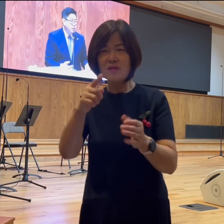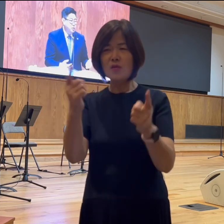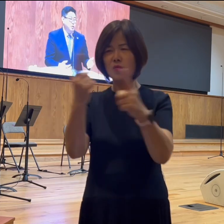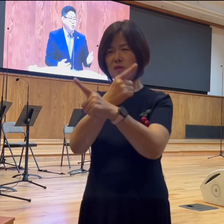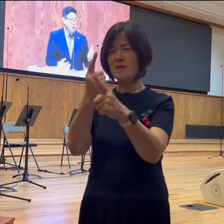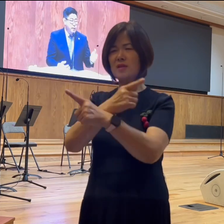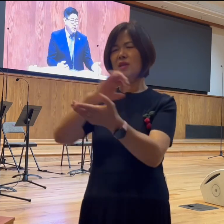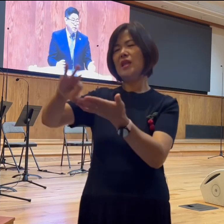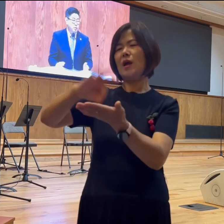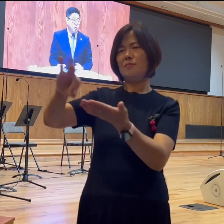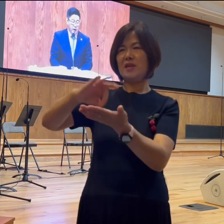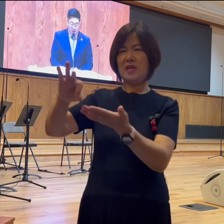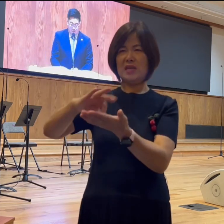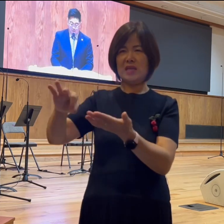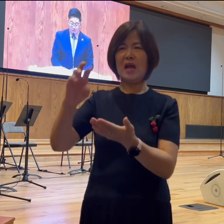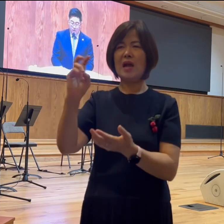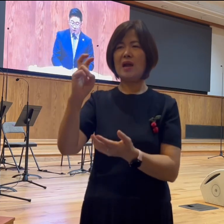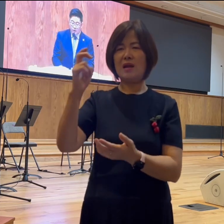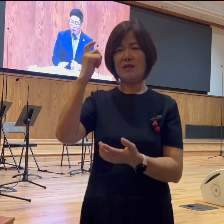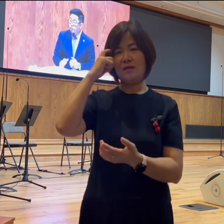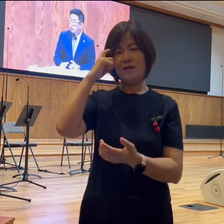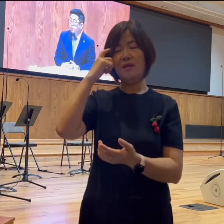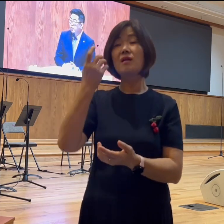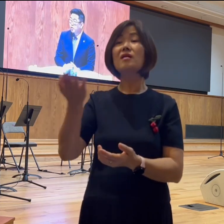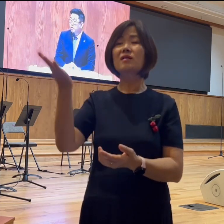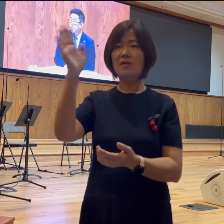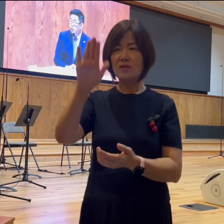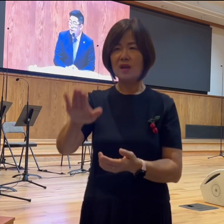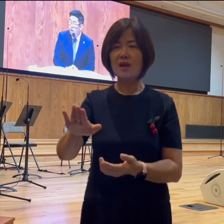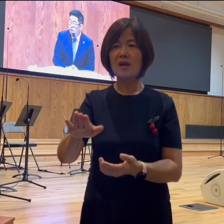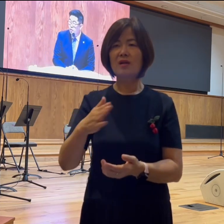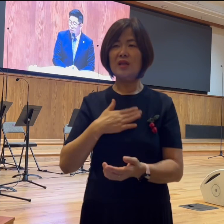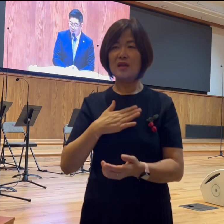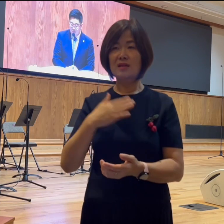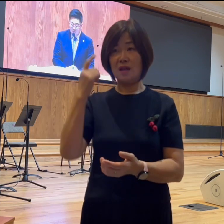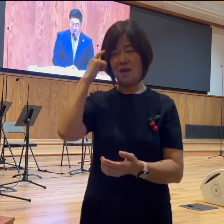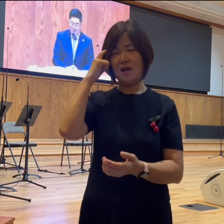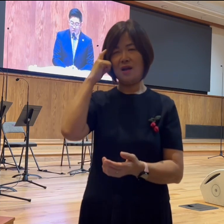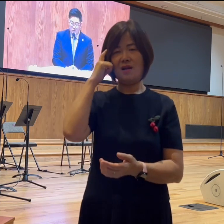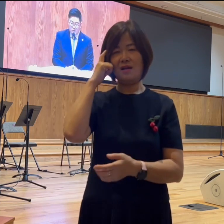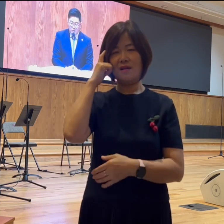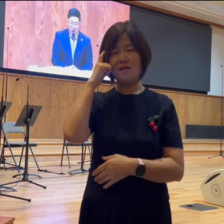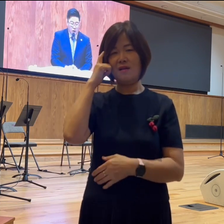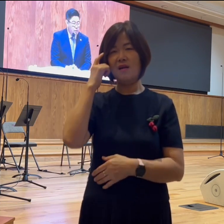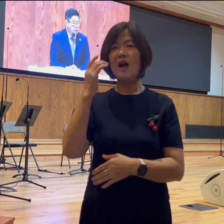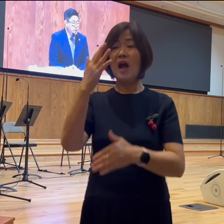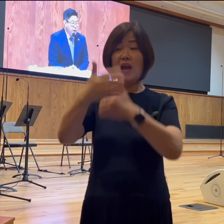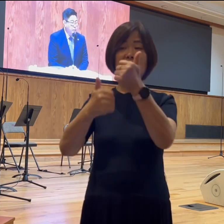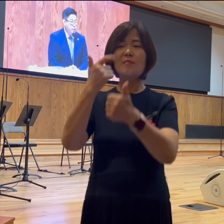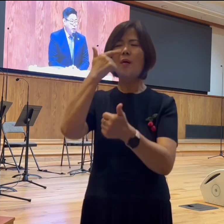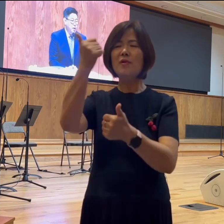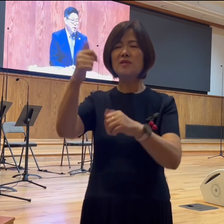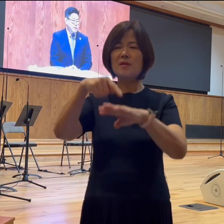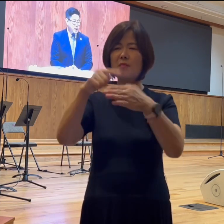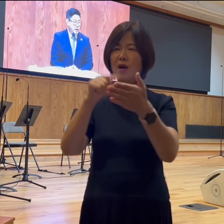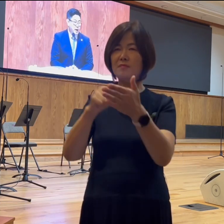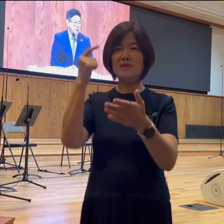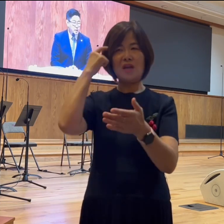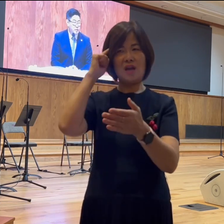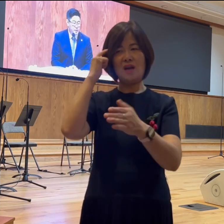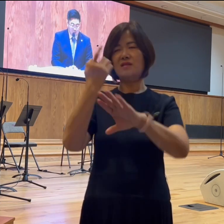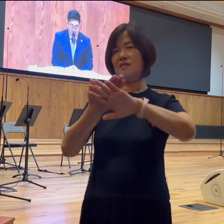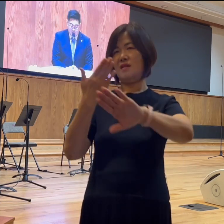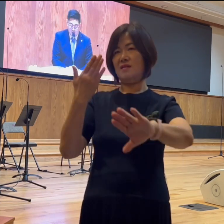낭비라고 느껴지는 게 맞을지도 몰라요. 근데 여러분, 그건 우리 생각이고 우리 하나님 아버지의 방법과 생각이